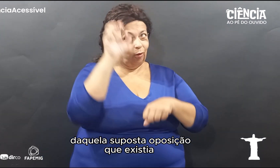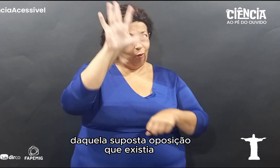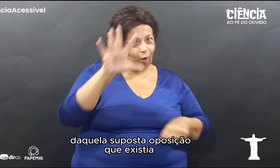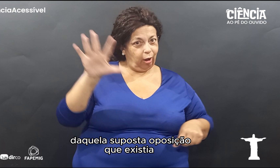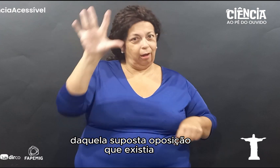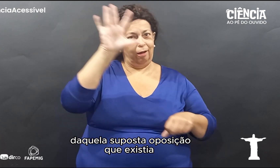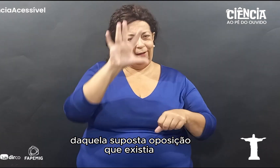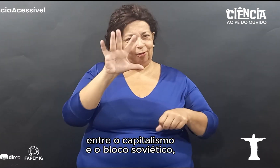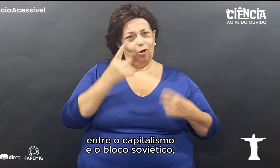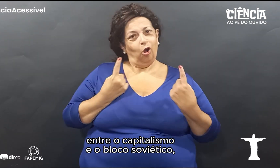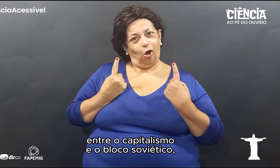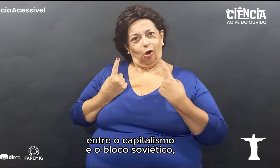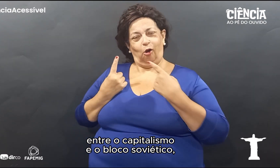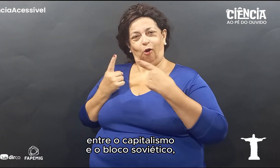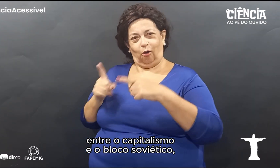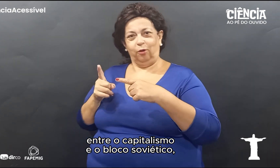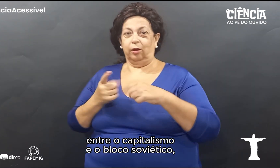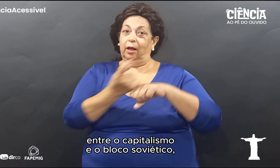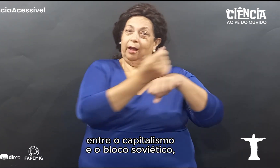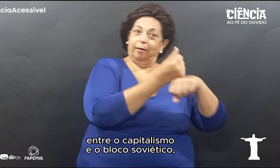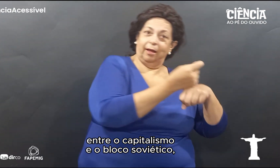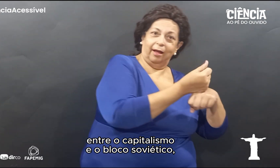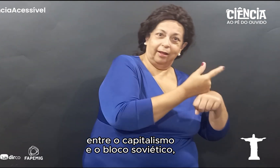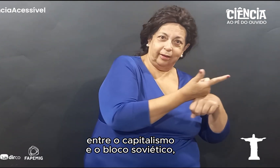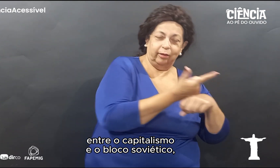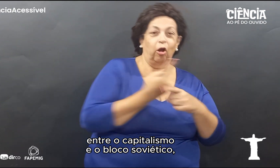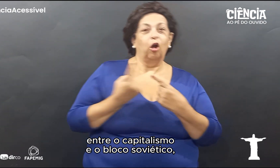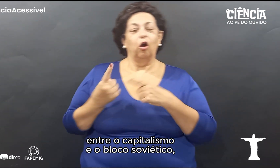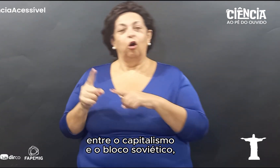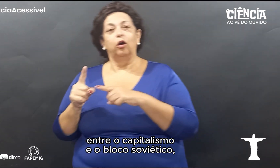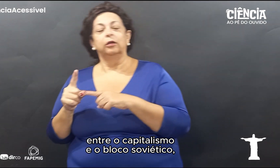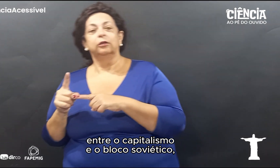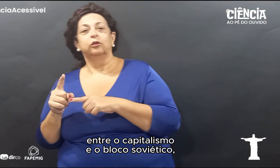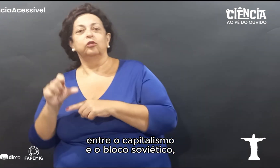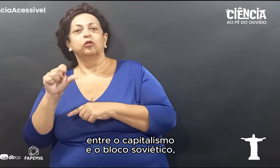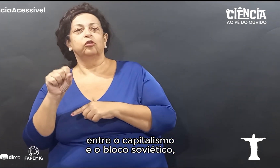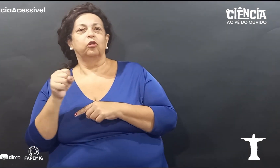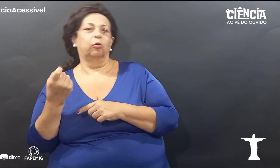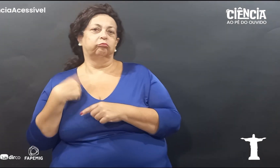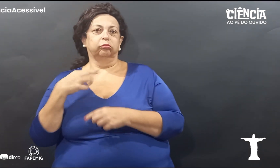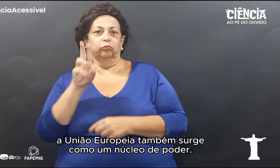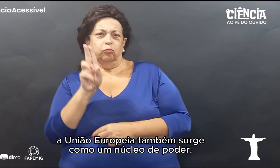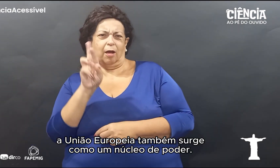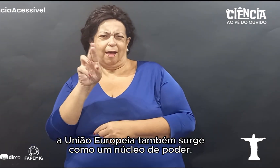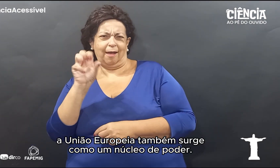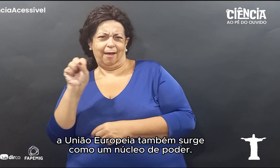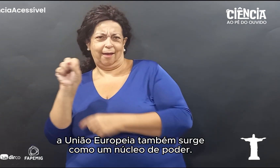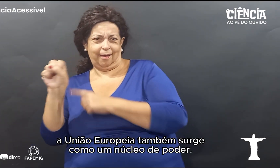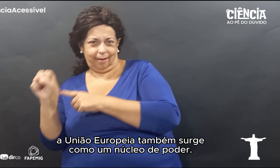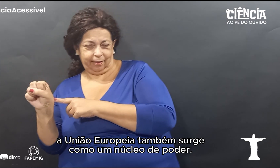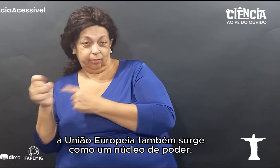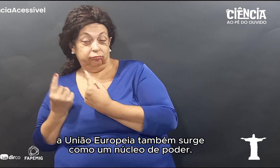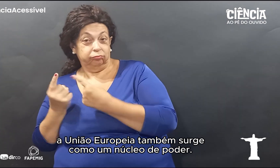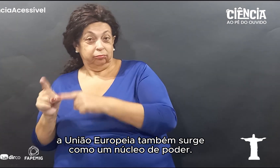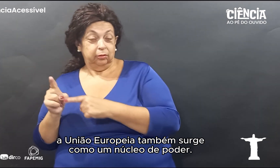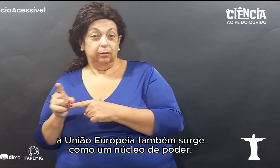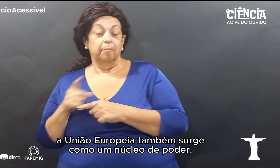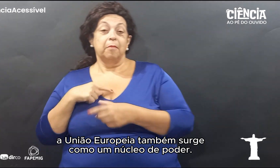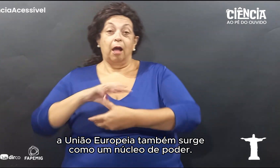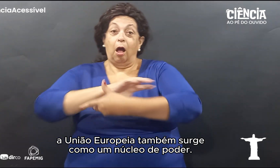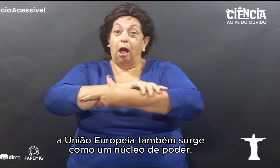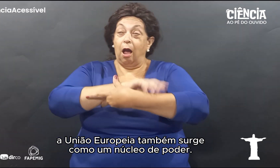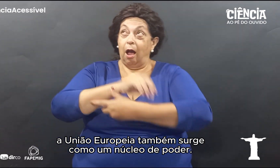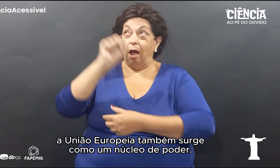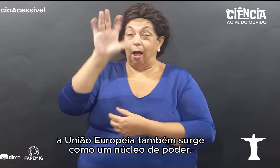suposta oposição que existia entre o capitalismo e o bloco soviético, a União Europeia